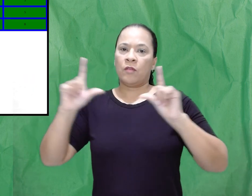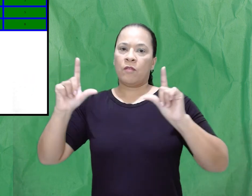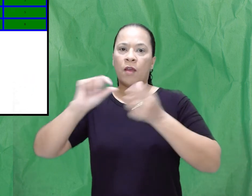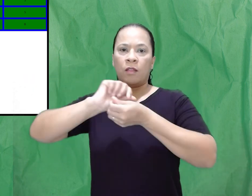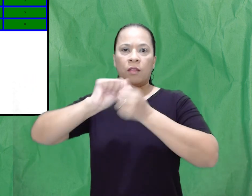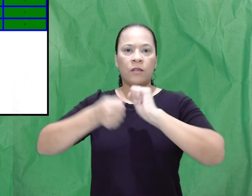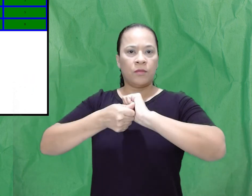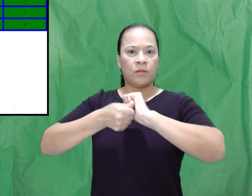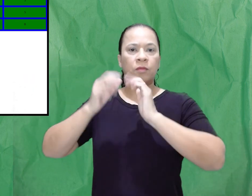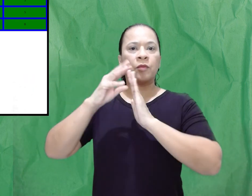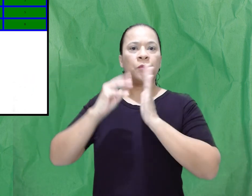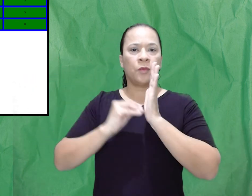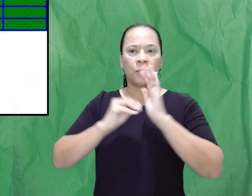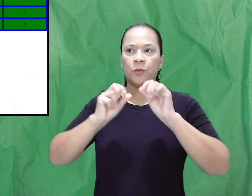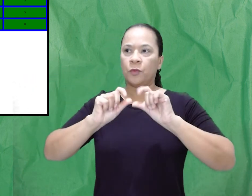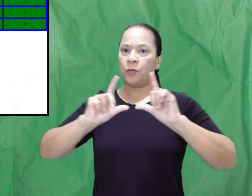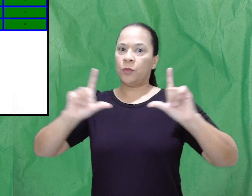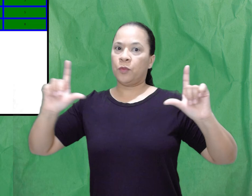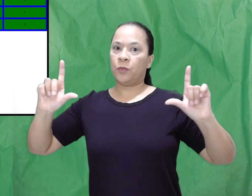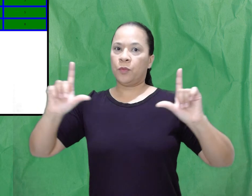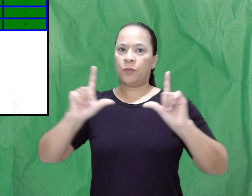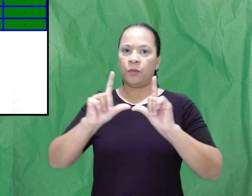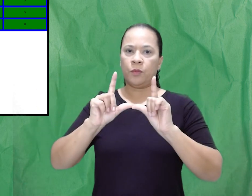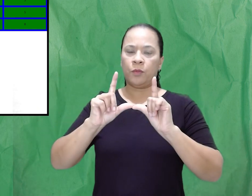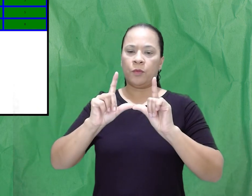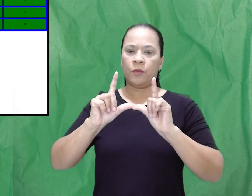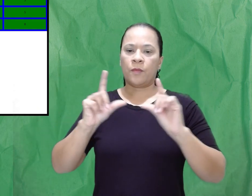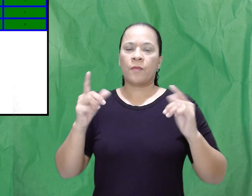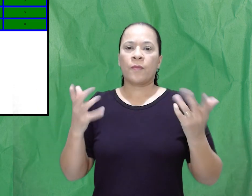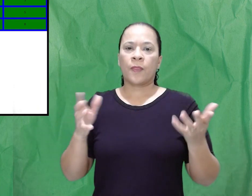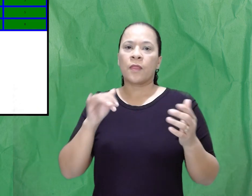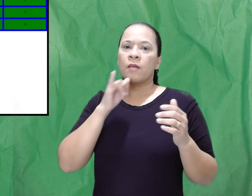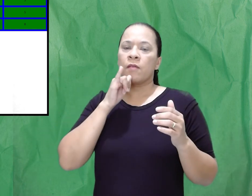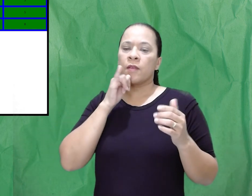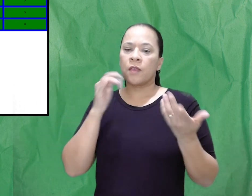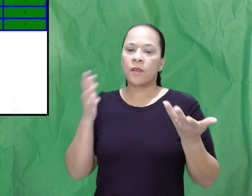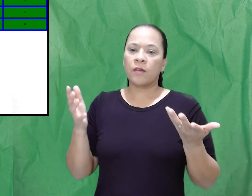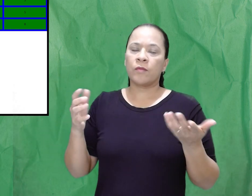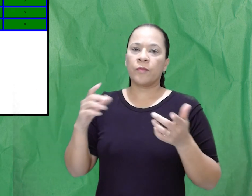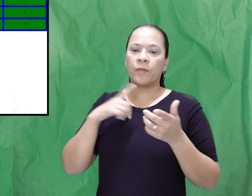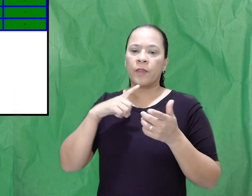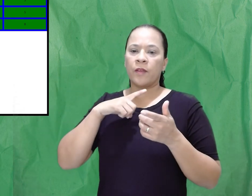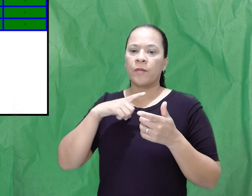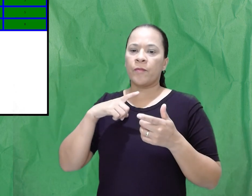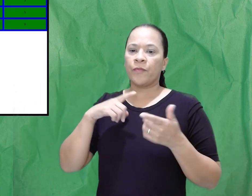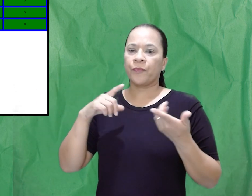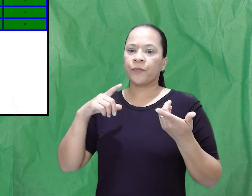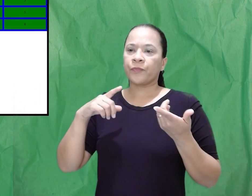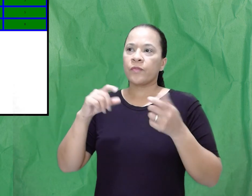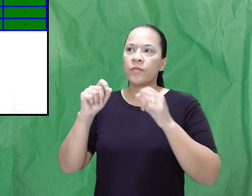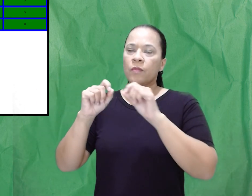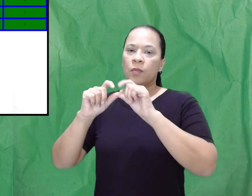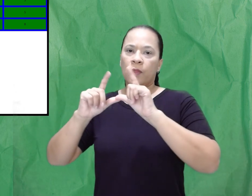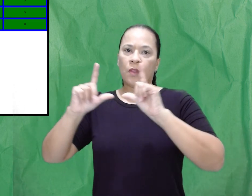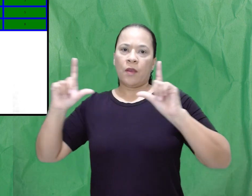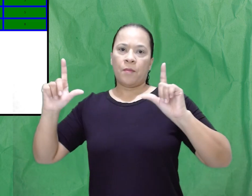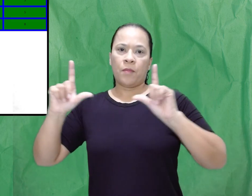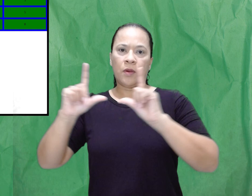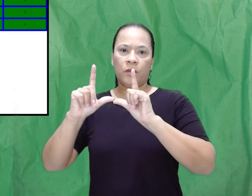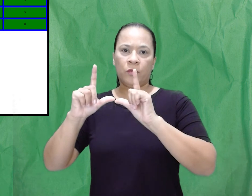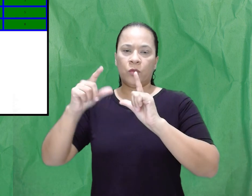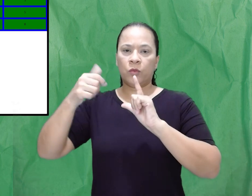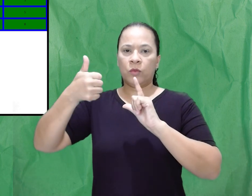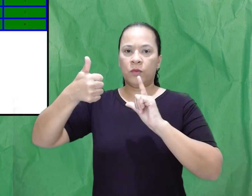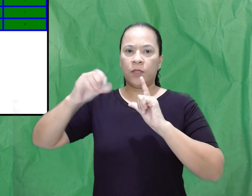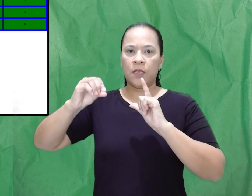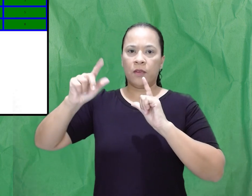conteúdo. Aqui eu tô dizendo que esse gap aqui é um comando onde eu estou definindo o tamanho de 10 pixels